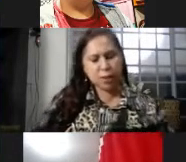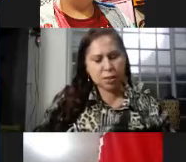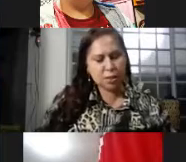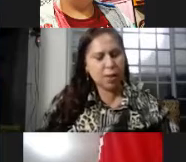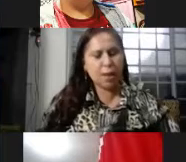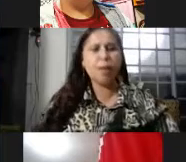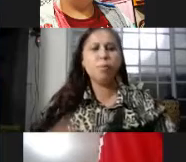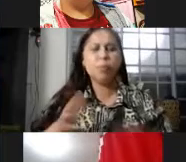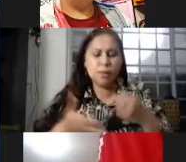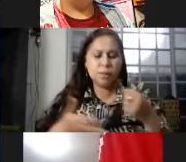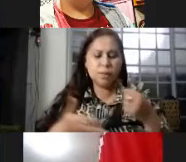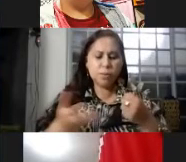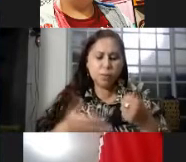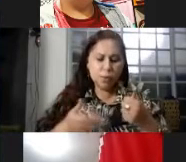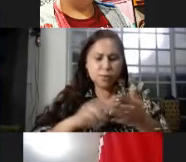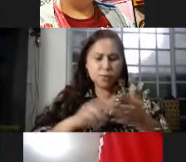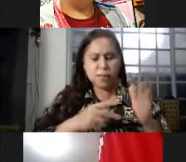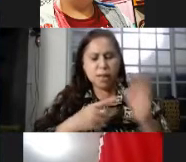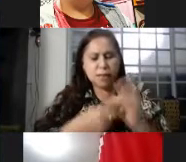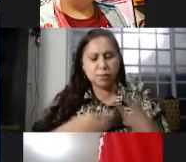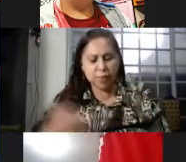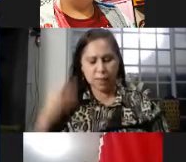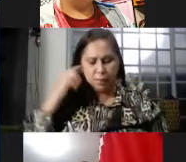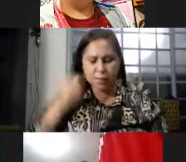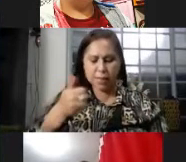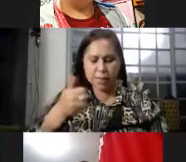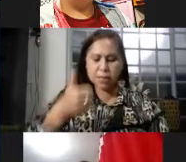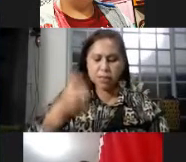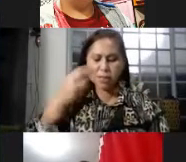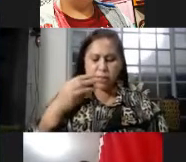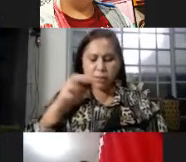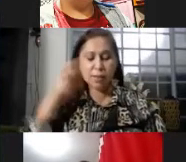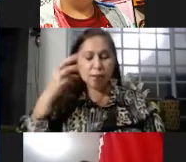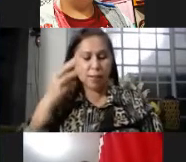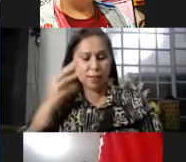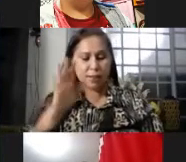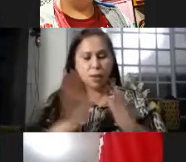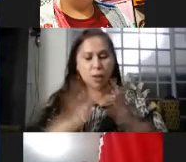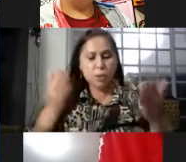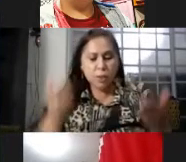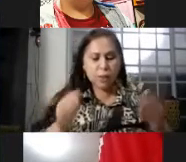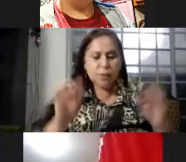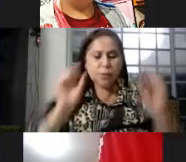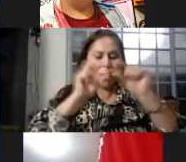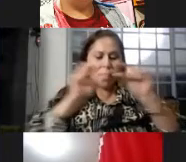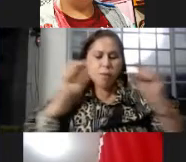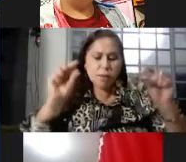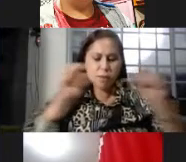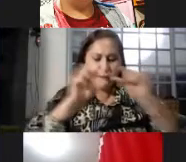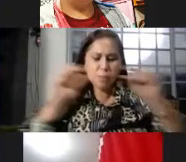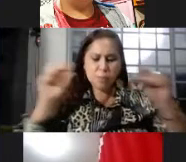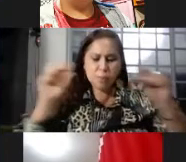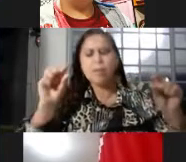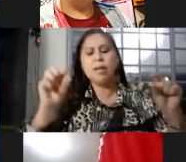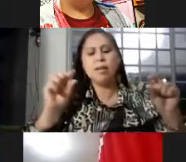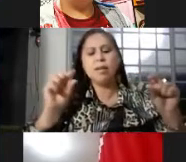a gente acabou de ter sobre o nível sintático da Libras, na página 153 do livro tem um artigo,